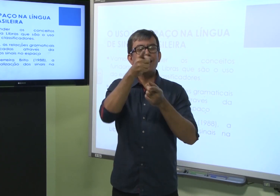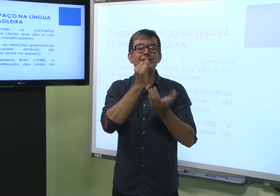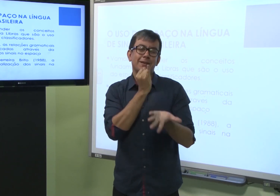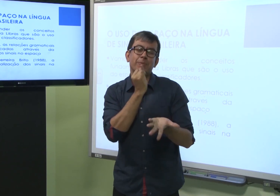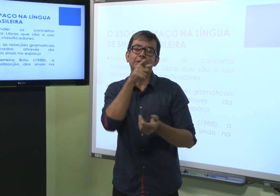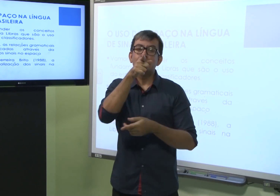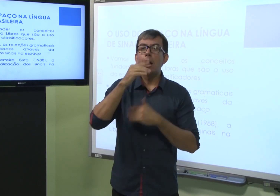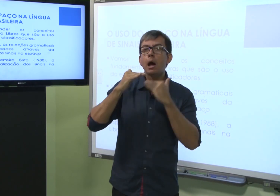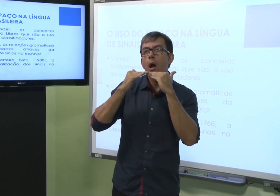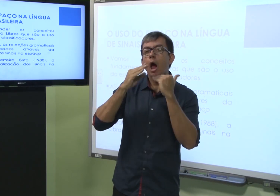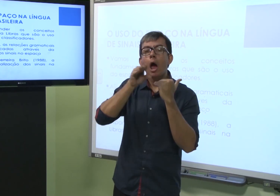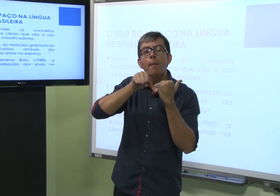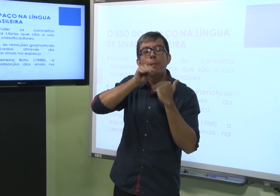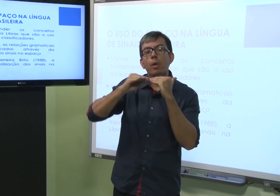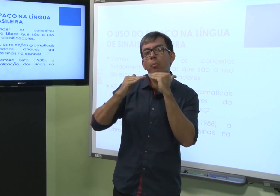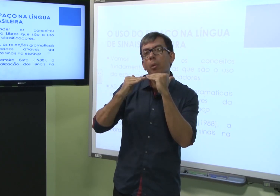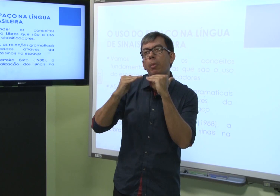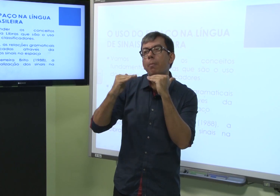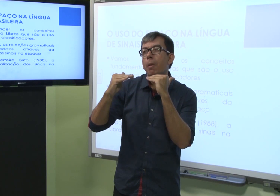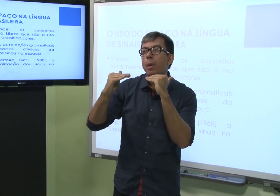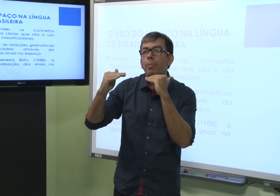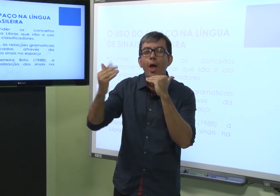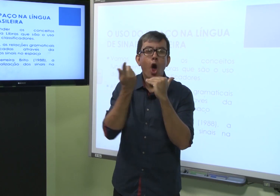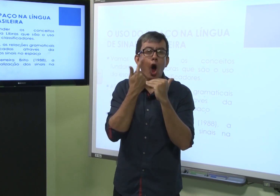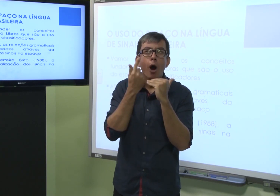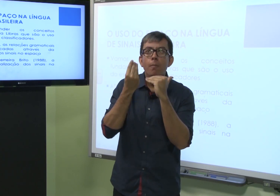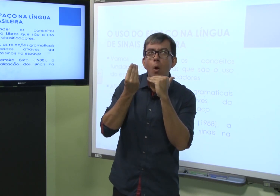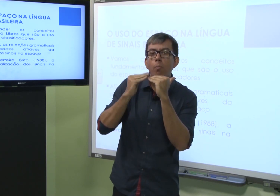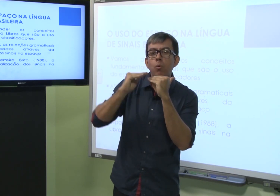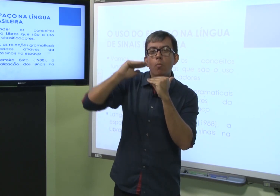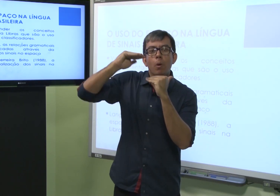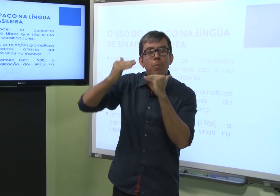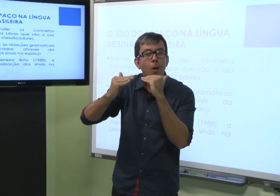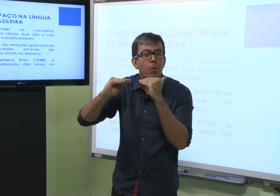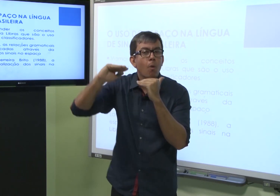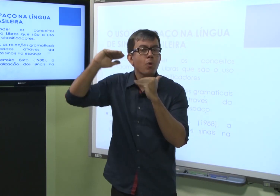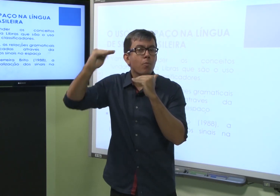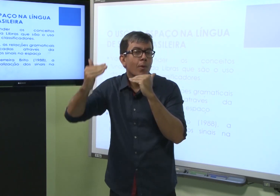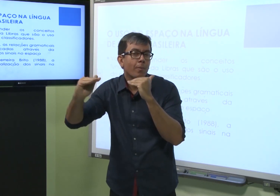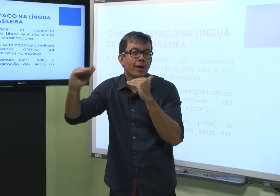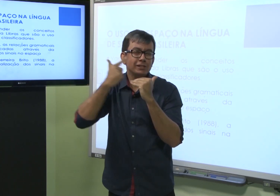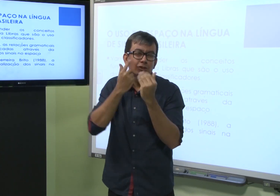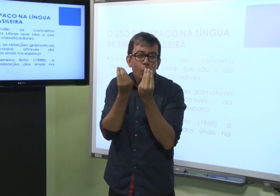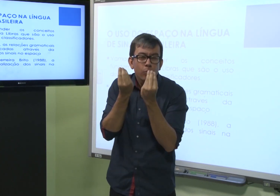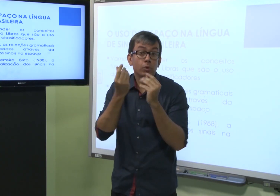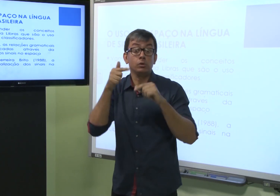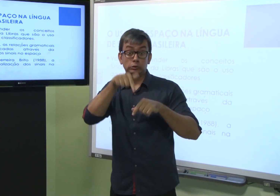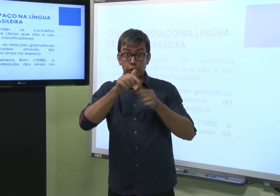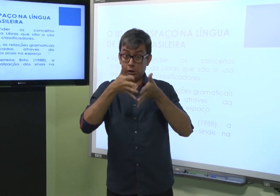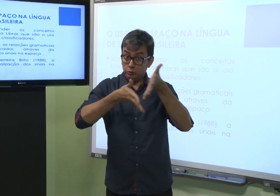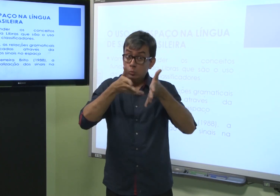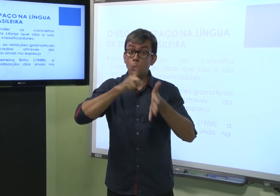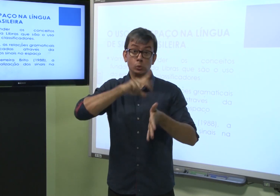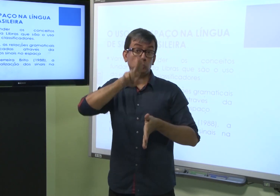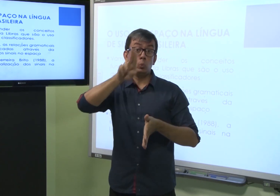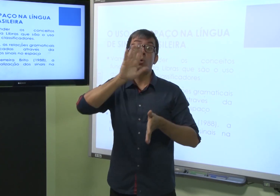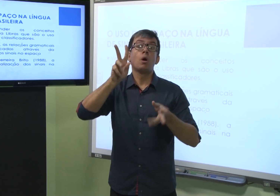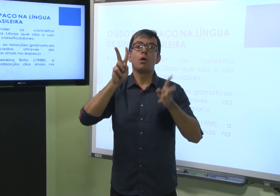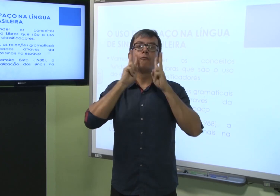Por exemplo, quando você está falando, você oscila a voz, você não fala somente no tom de voz. E como a língua de sinais ela